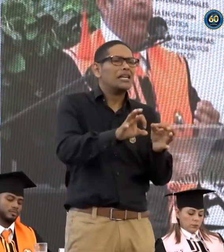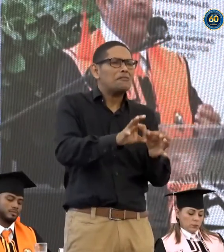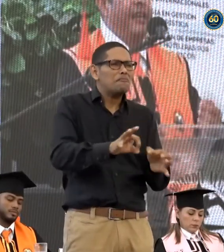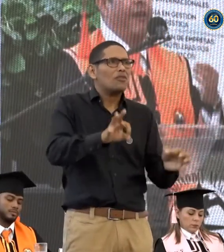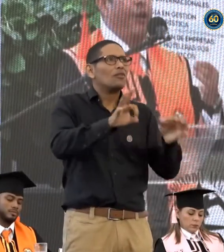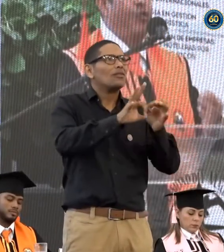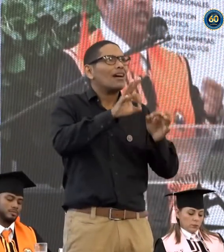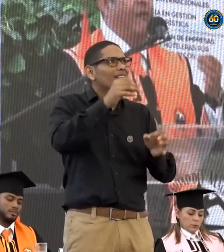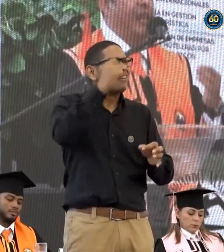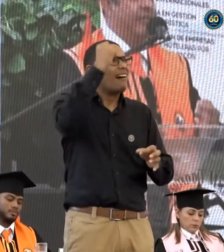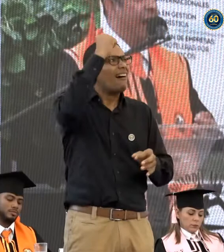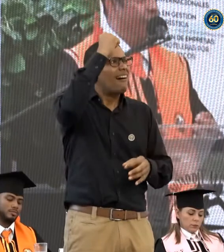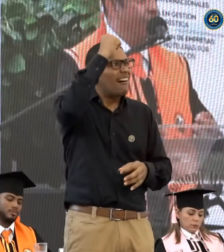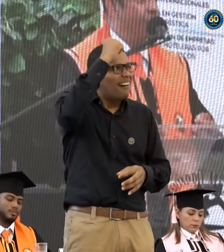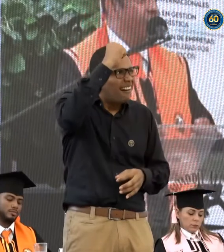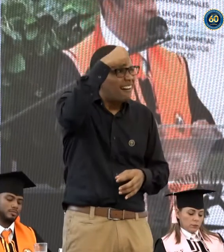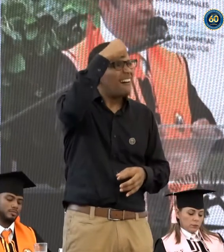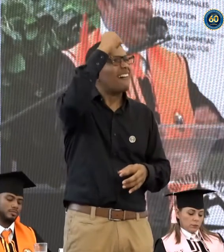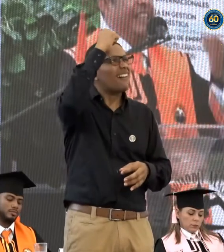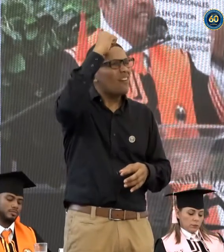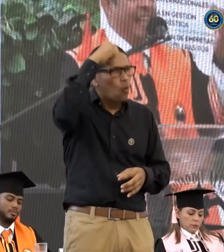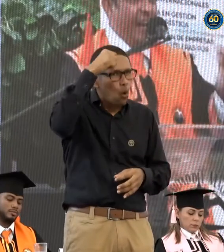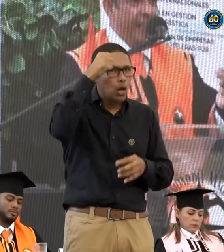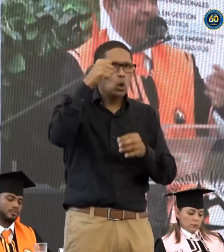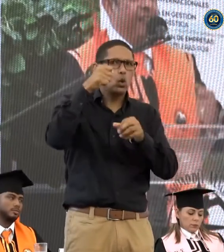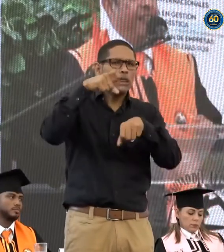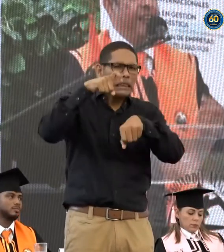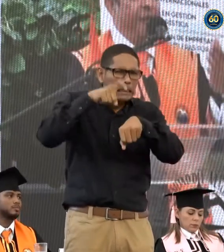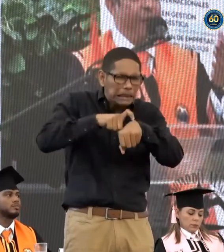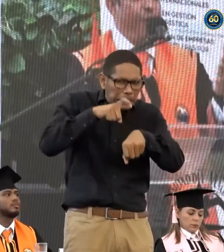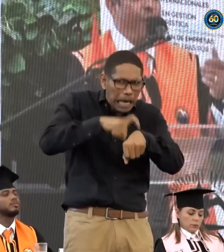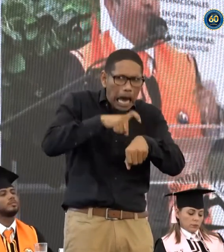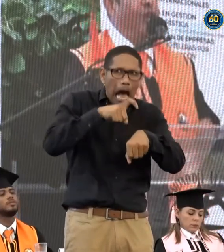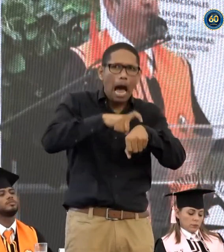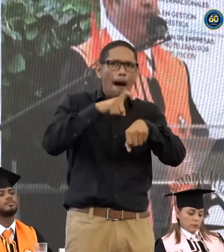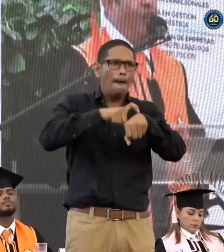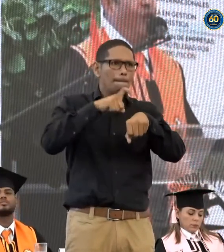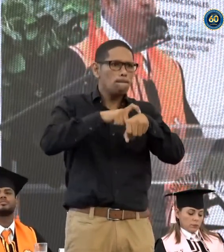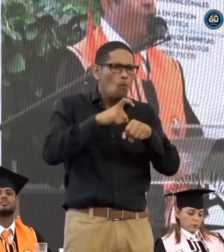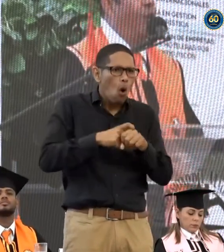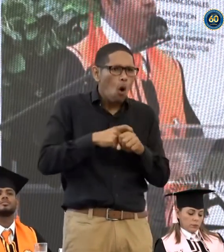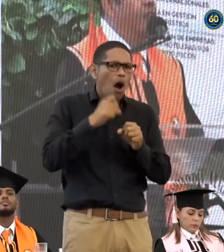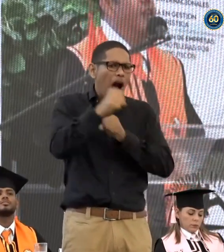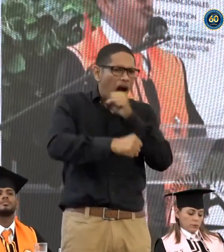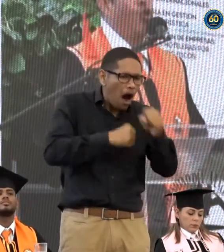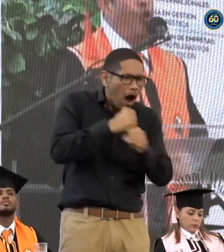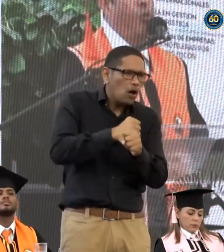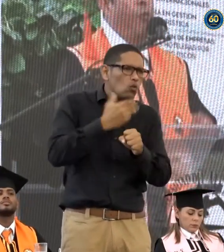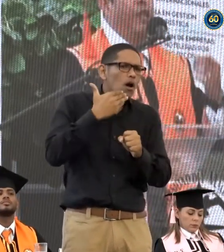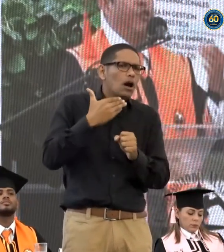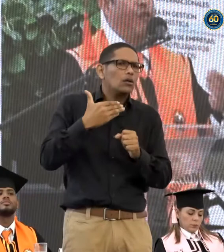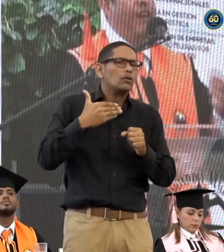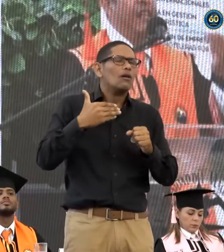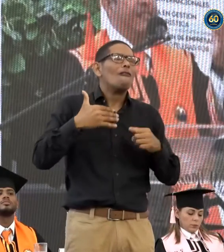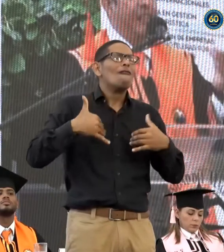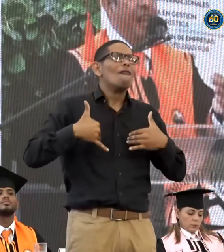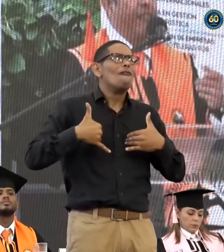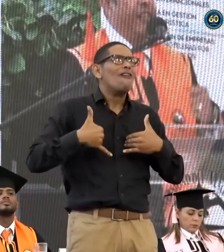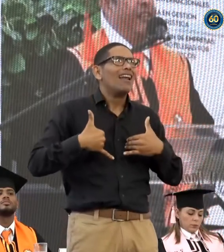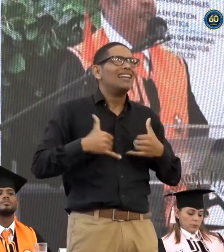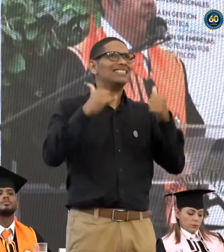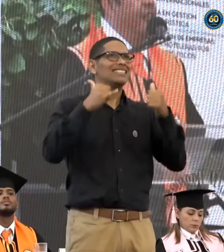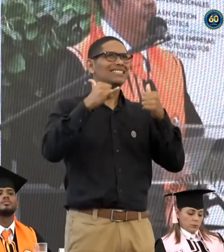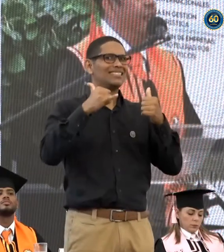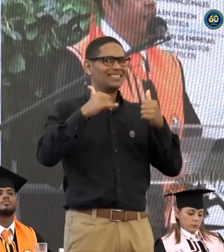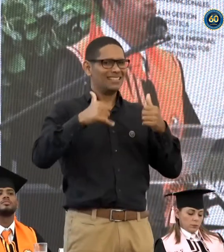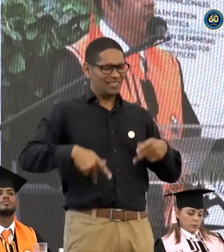contabilizados en detalle amigos contadores y contadoras son los momentos felices de la vida